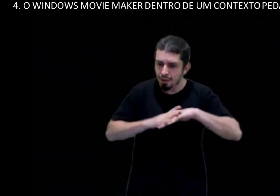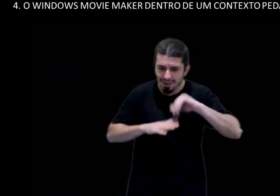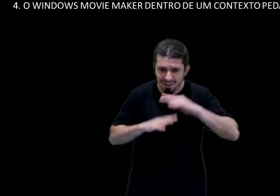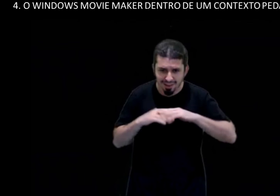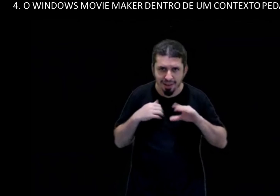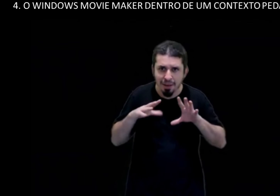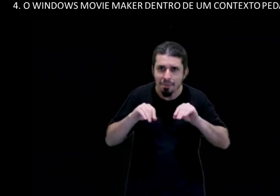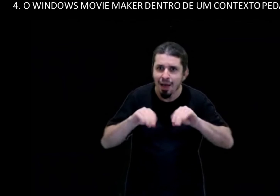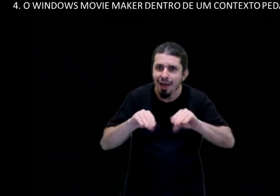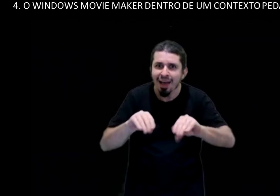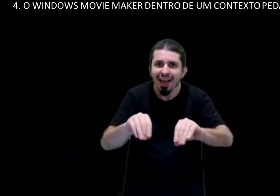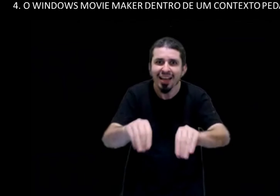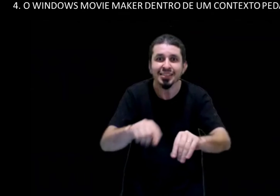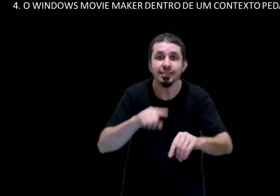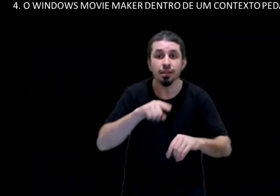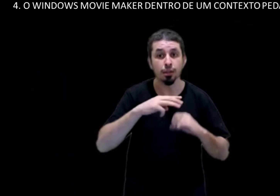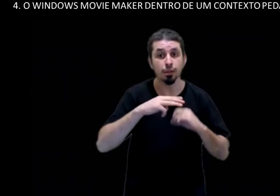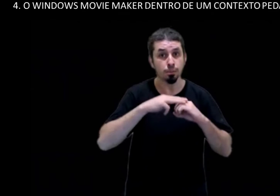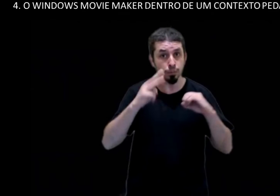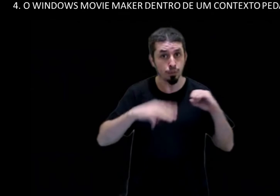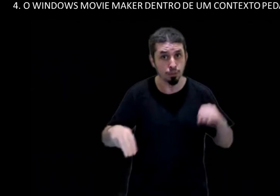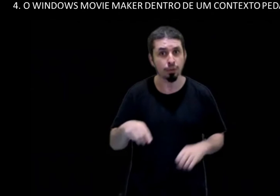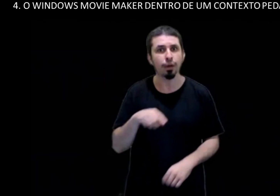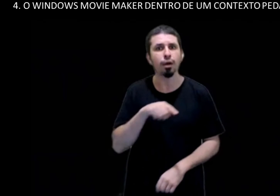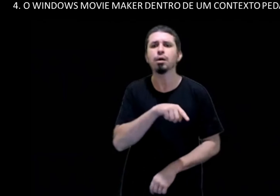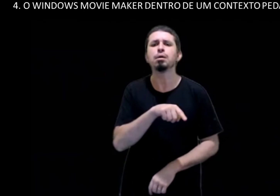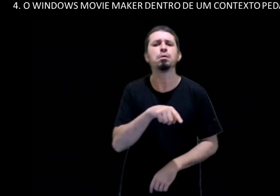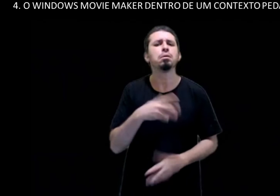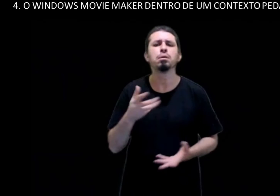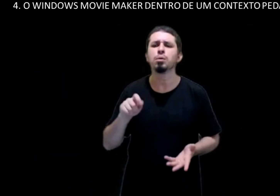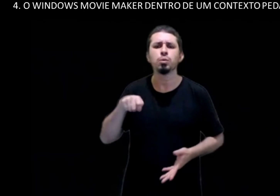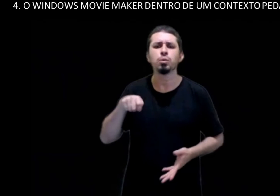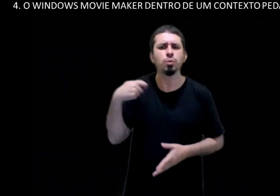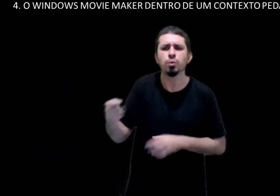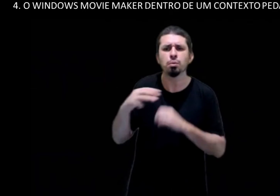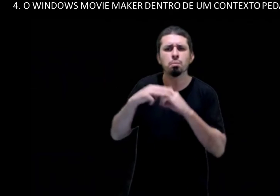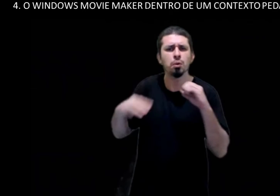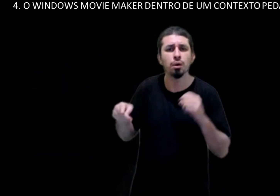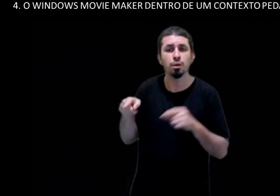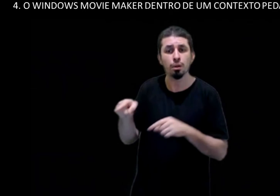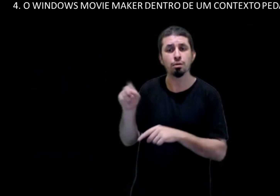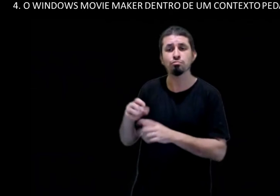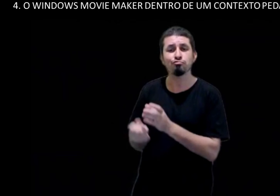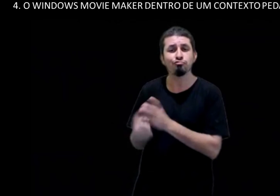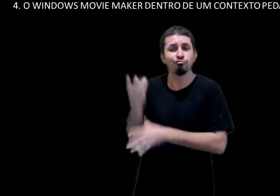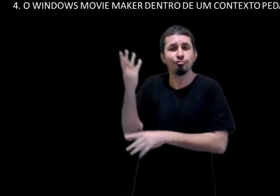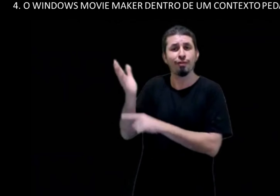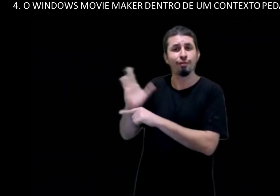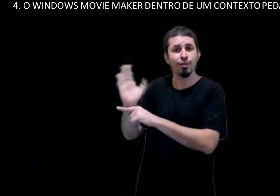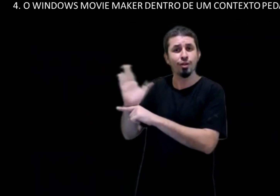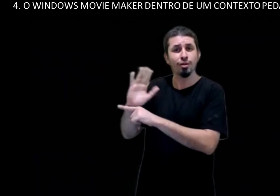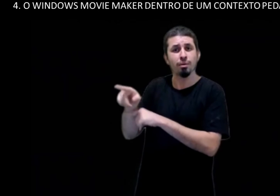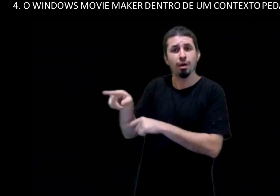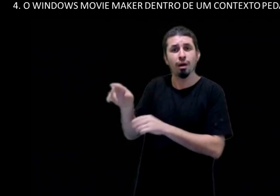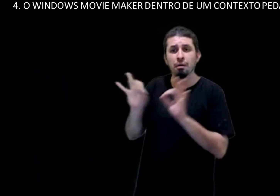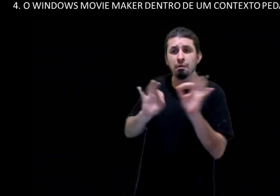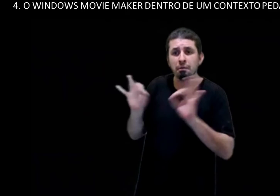autor. Através do Windows Movie Maker, os alunos podem tornar-se realizadores de filmes, criar os seus